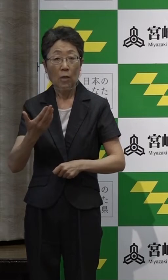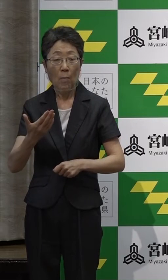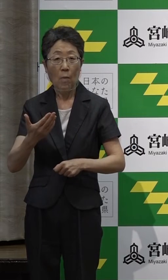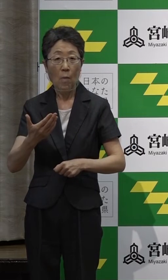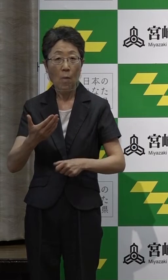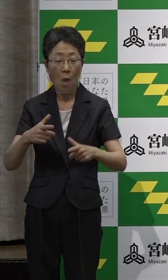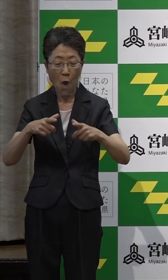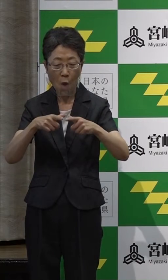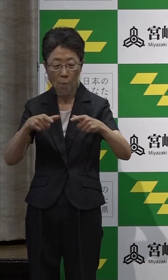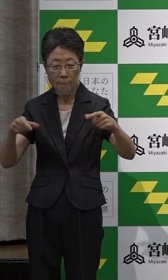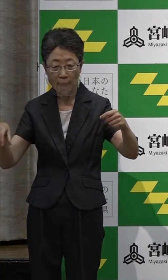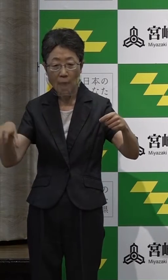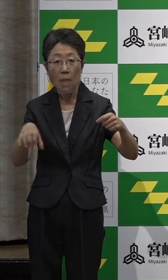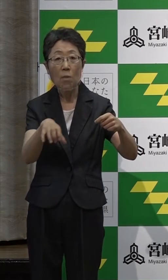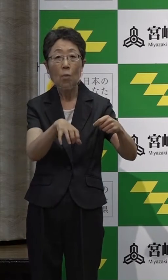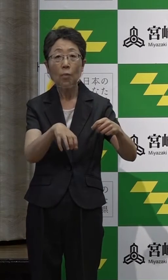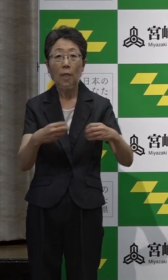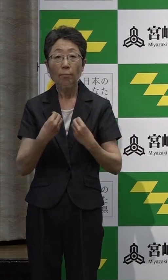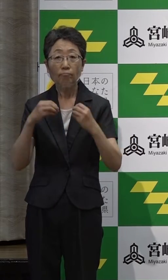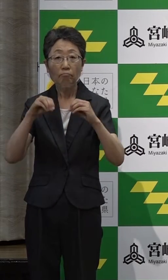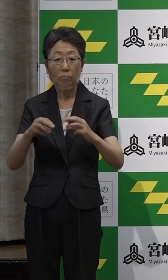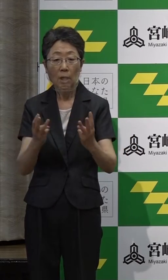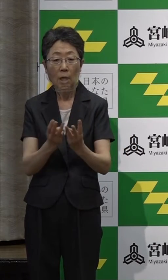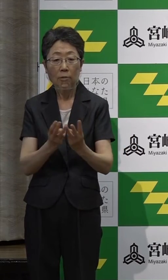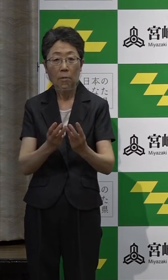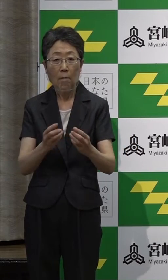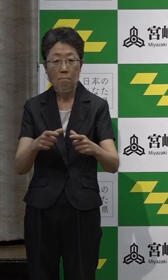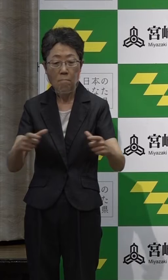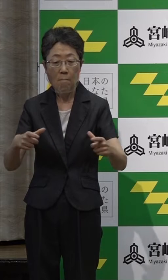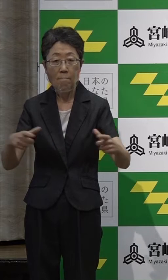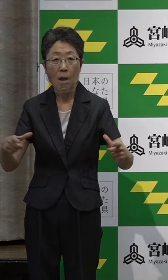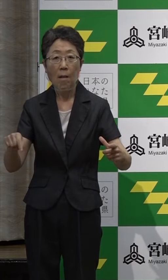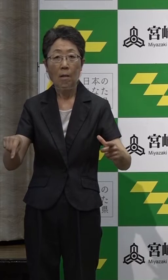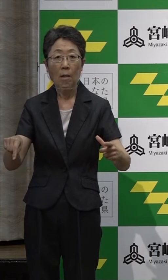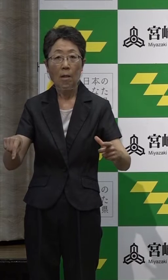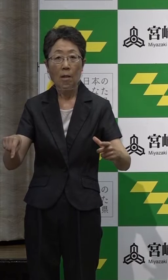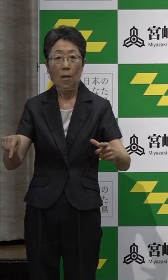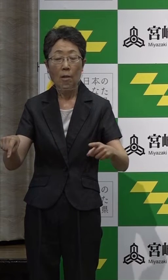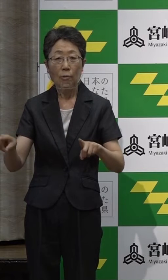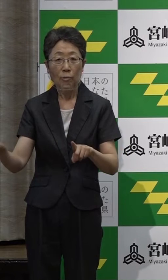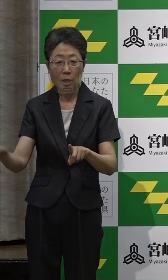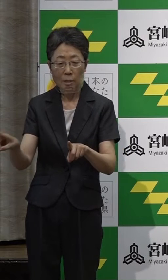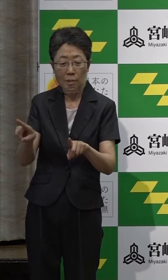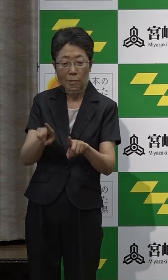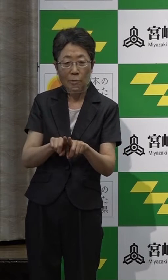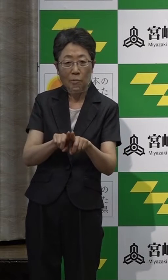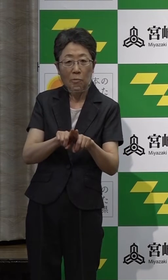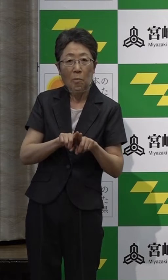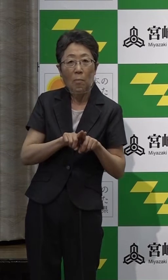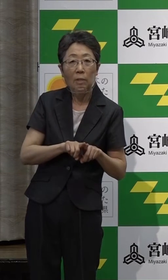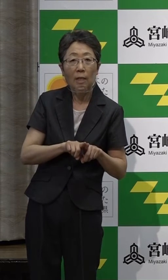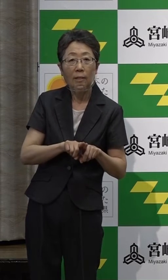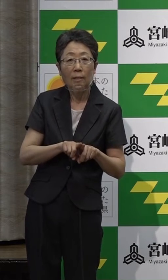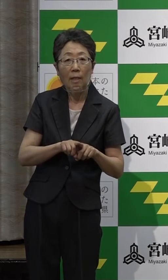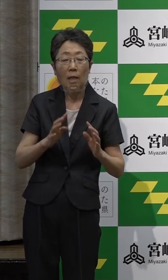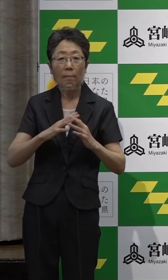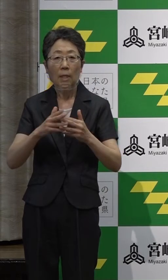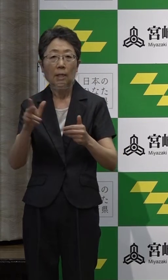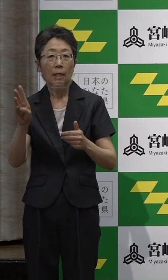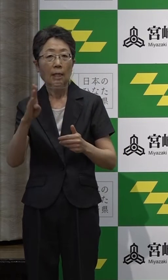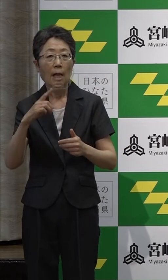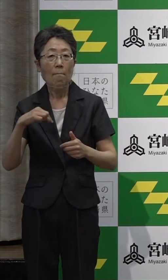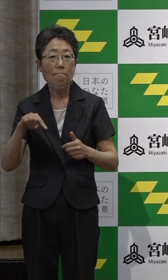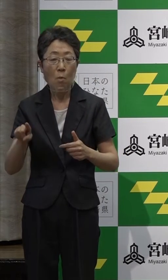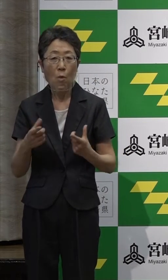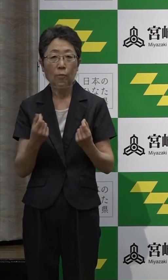が全国で急増している、そして本県もその後追いのような形で急増しかねないというところでの、まあ、危機感を今お伝えを